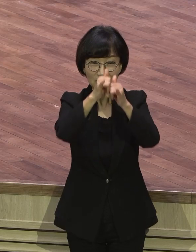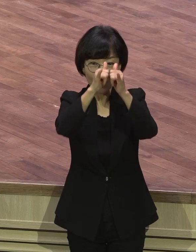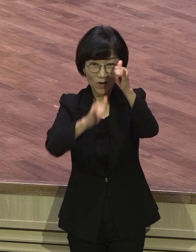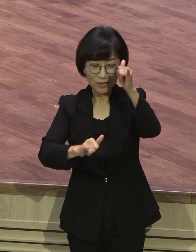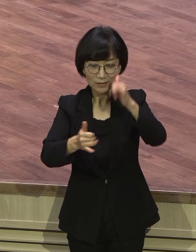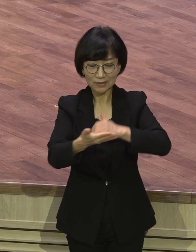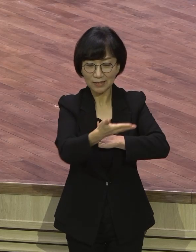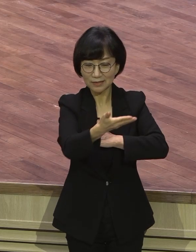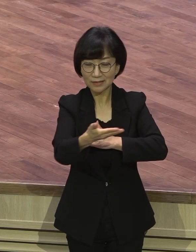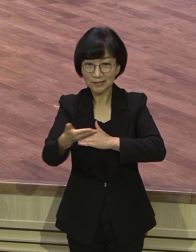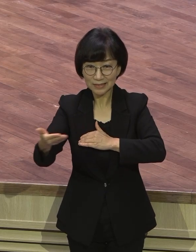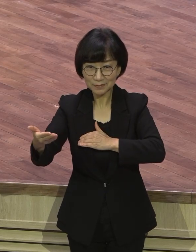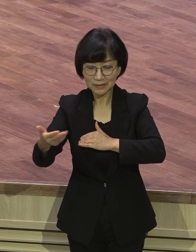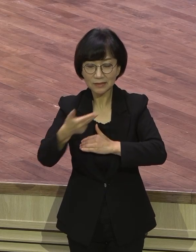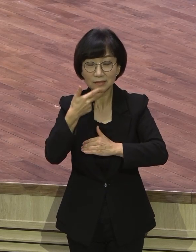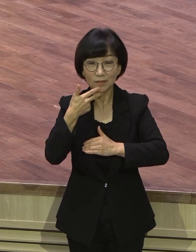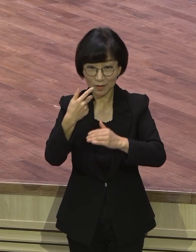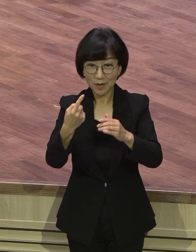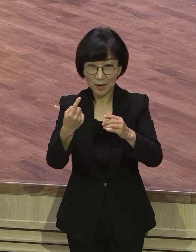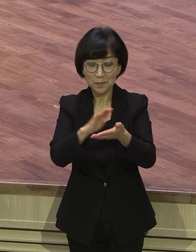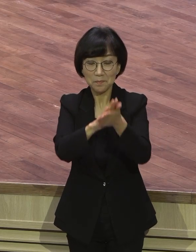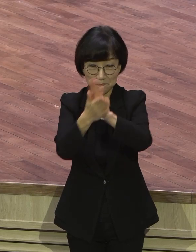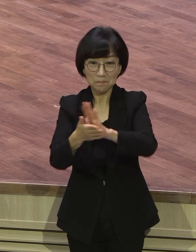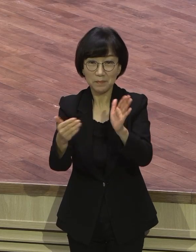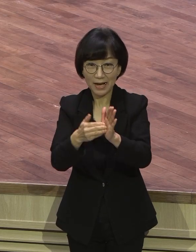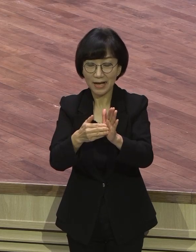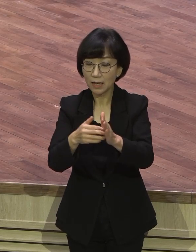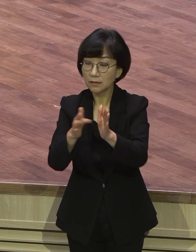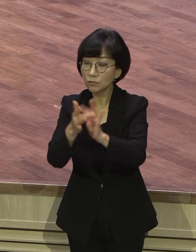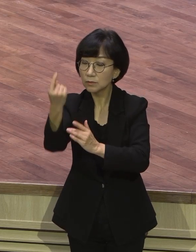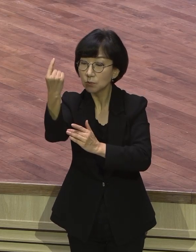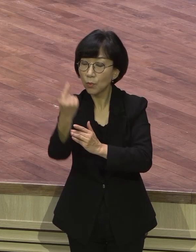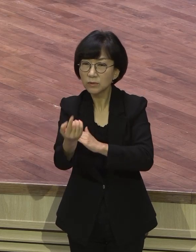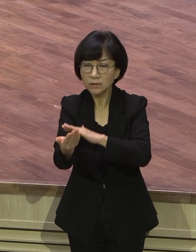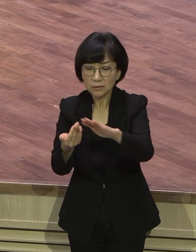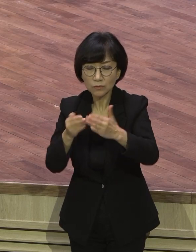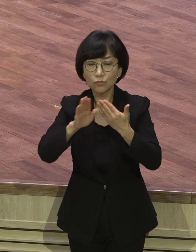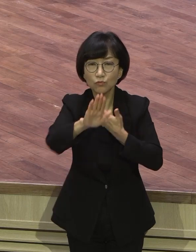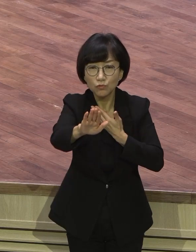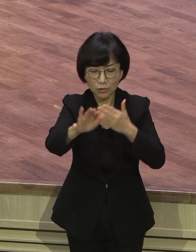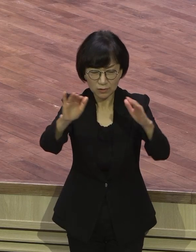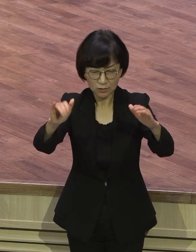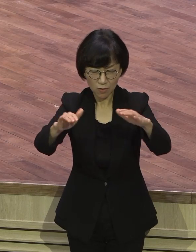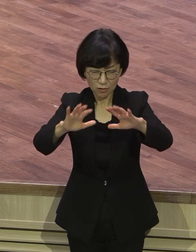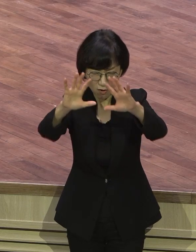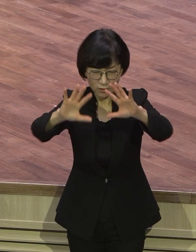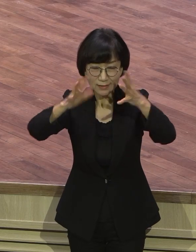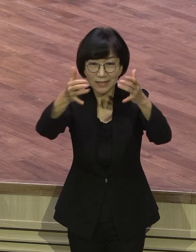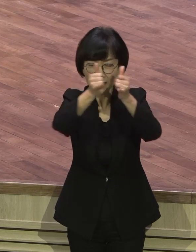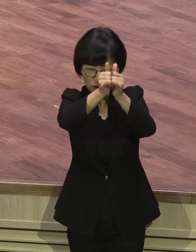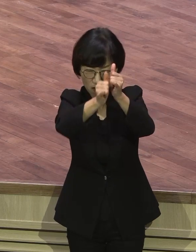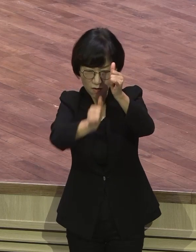바뀌어졌어요. 예수님 오시기 전과 예수님 오신 후가 세계 역사가 확 바뀌어졌어요.